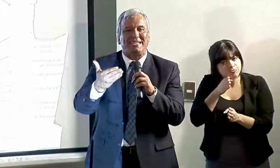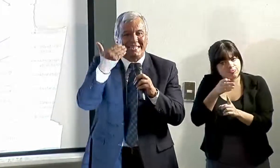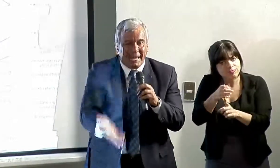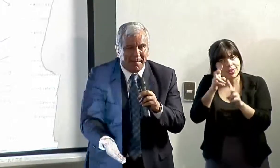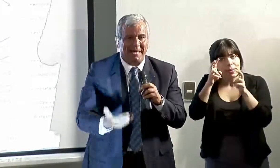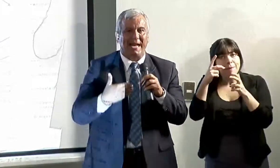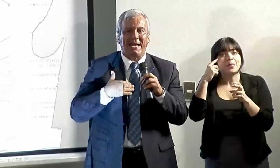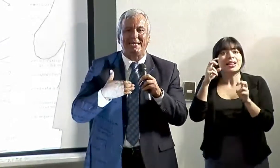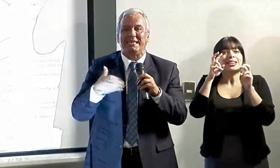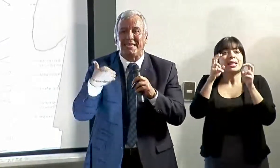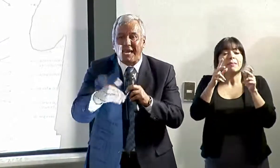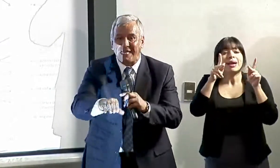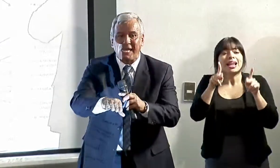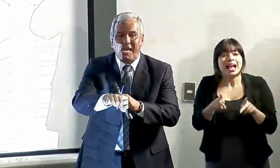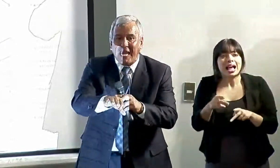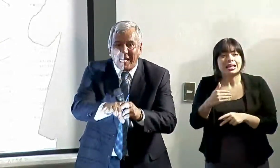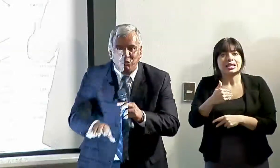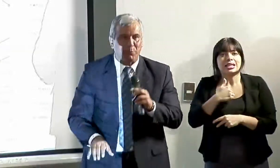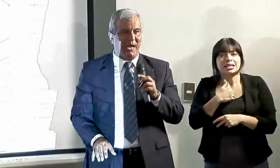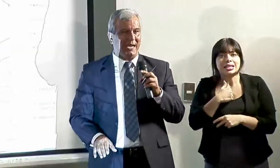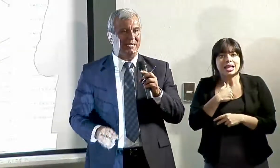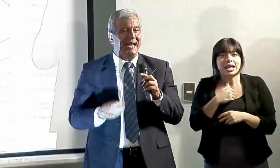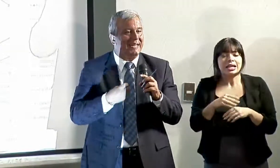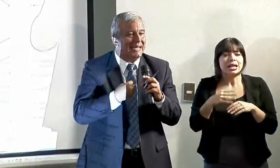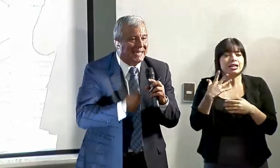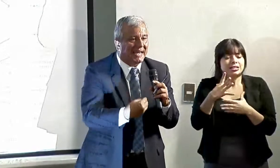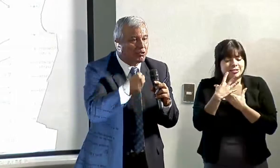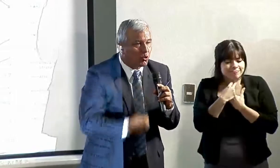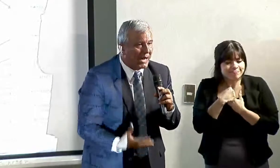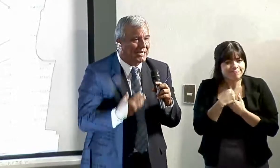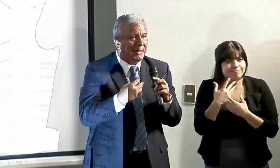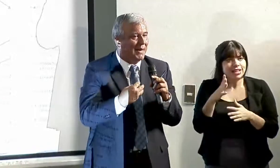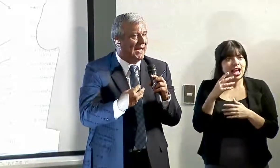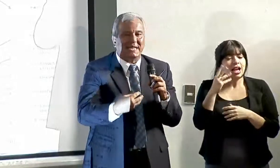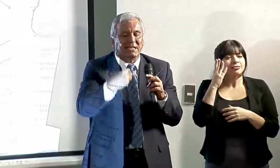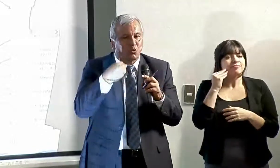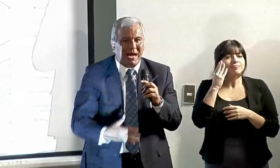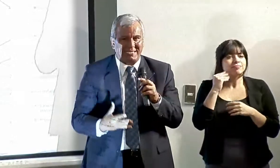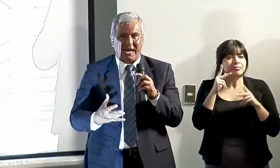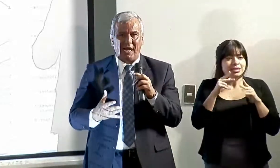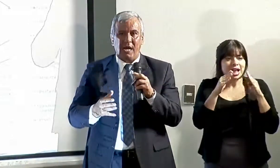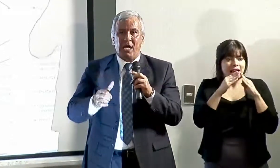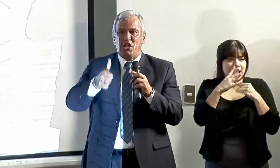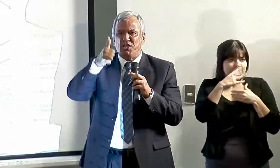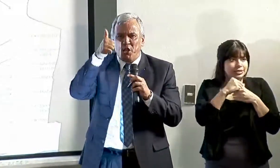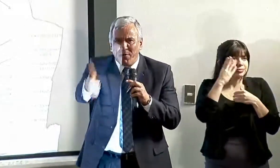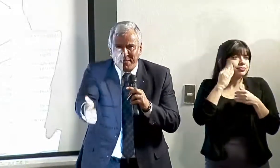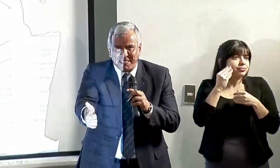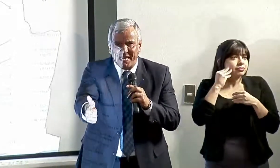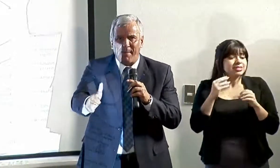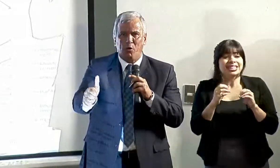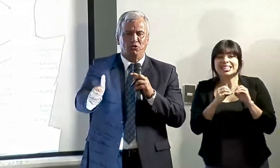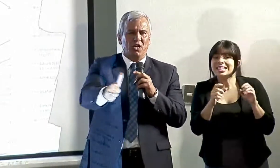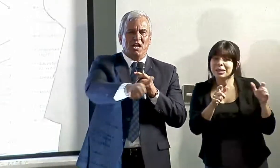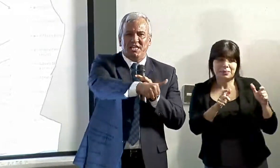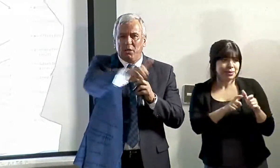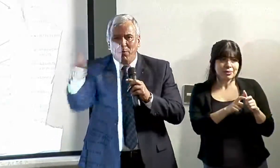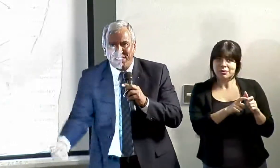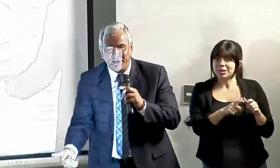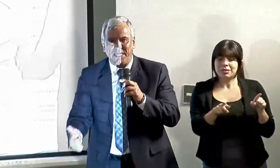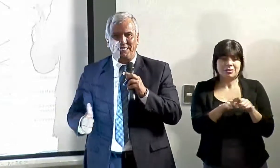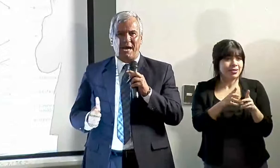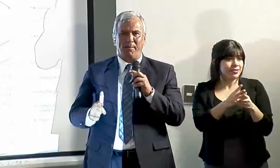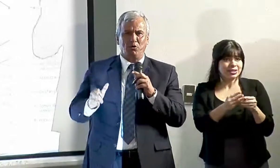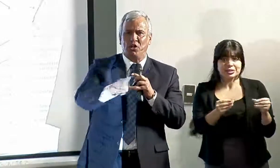Estamos en ese tema porque es el tema que la gente tiene en su piel, es el tema que la gente tiene en su casa. Ni lo minimizamos, ni